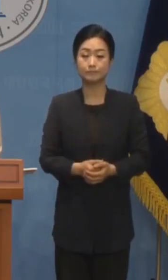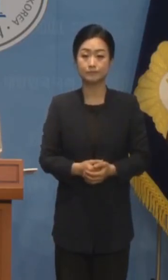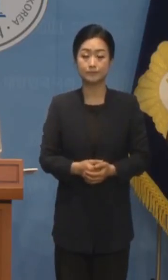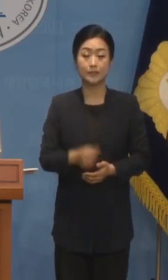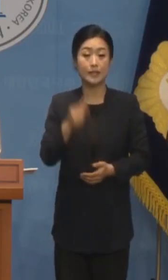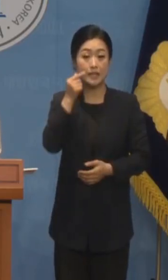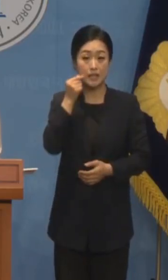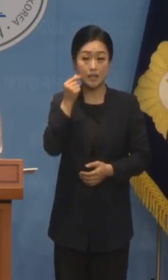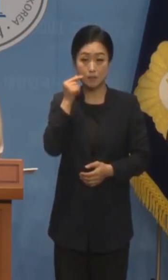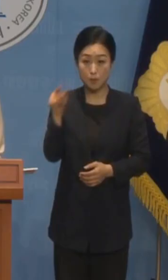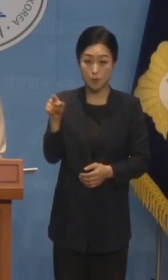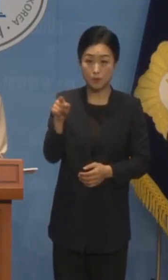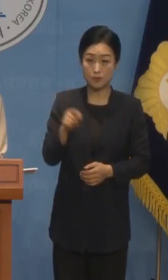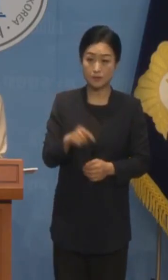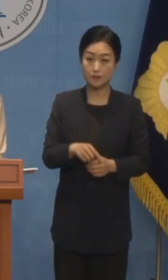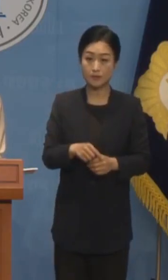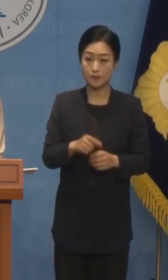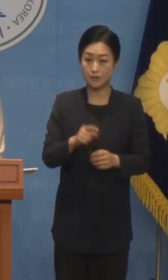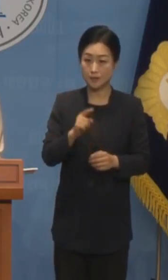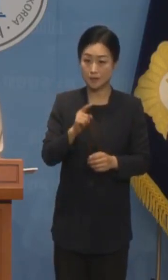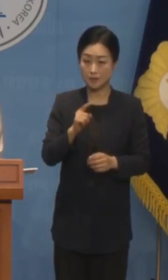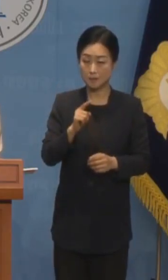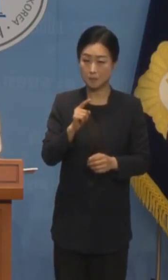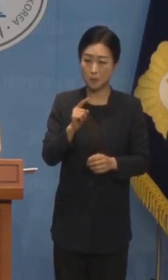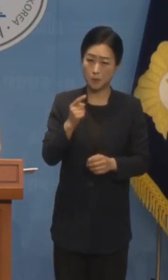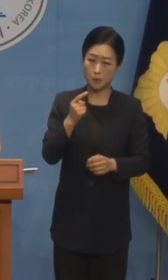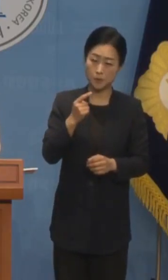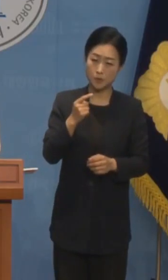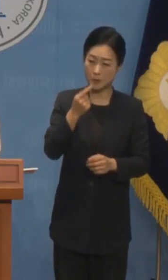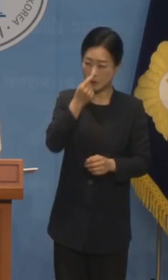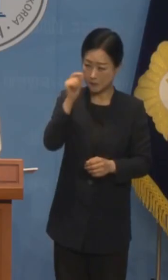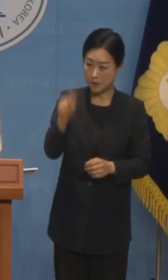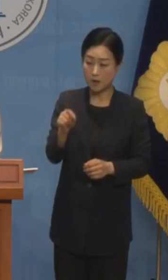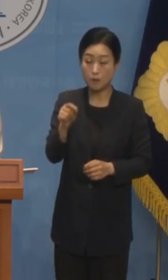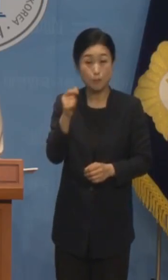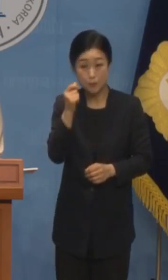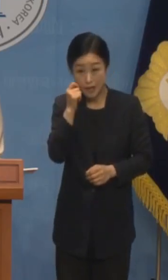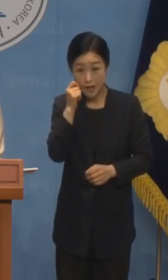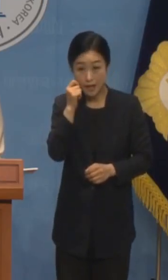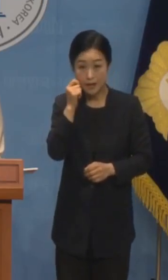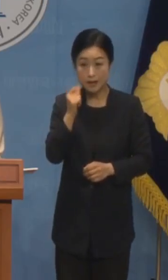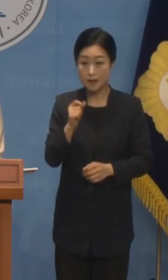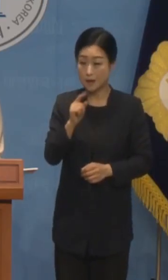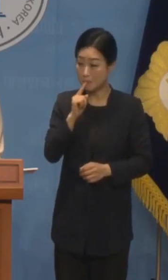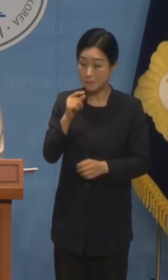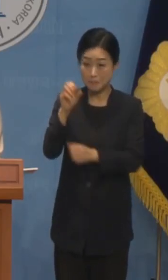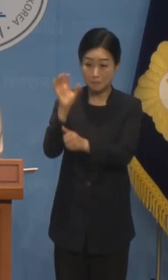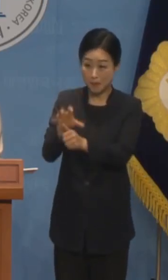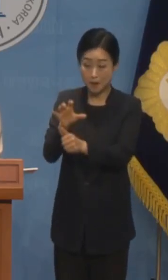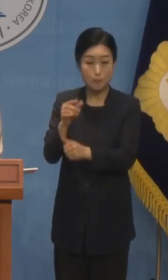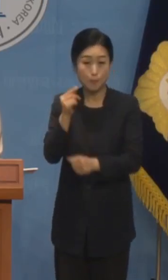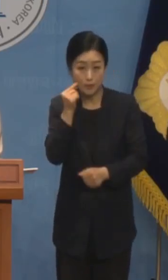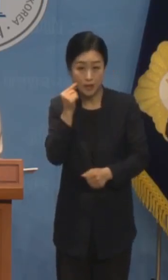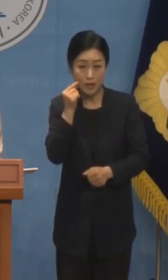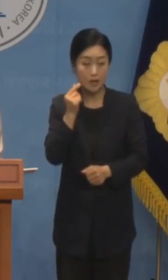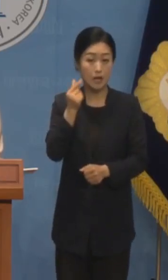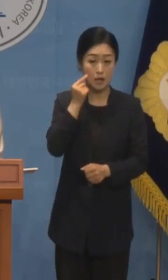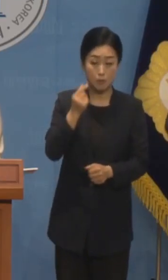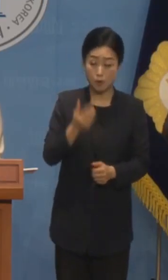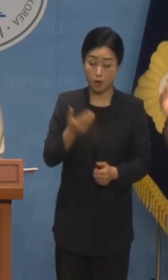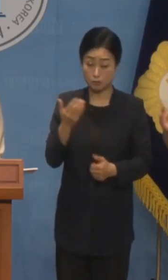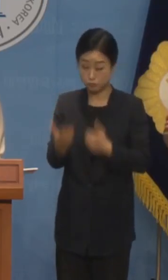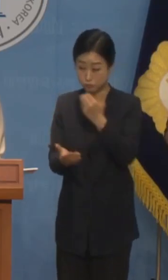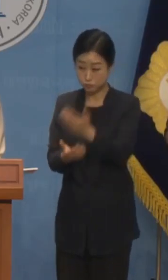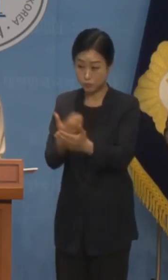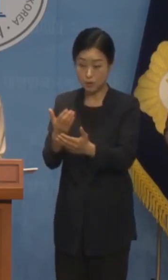일본 앞에서 쓴소리 한마디 못하는 윤석열 대통령. 일본에 그렇게 퍼주고도 아직 더 줄 게